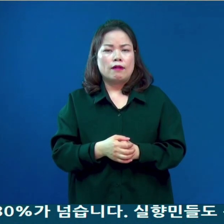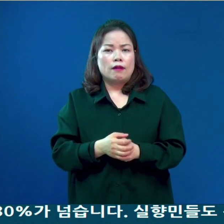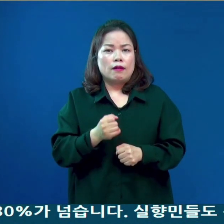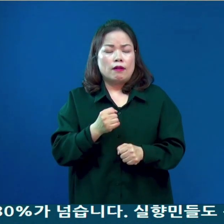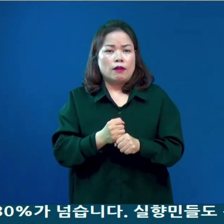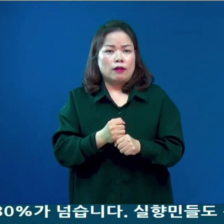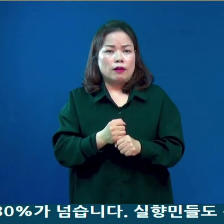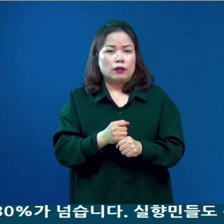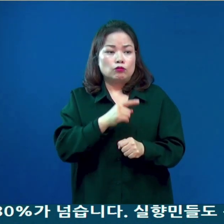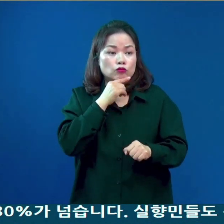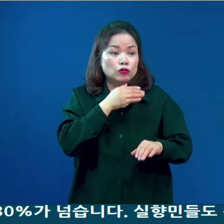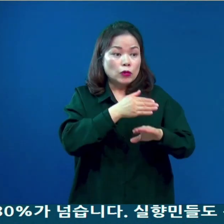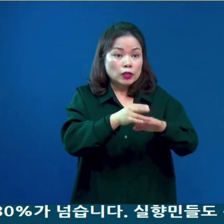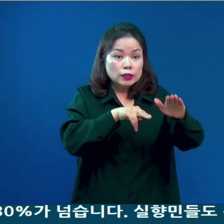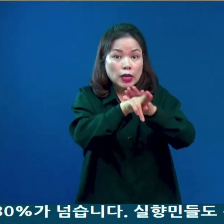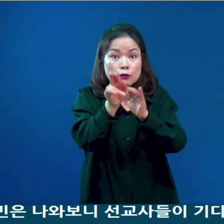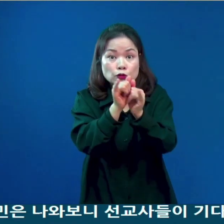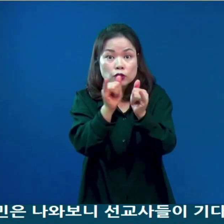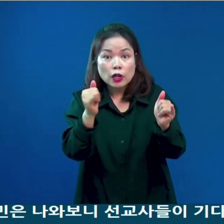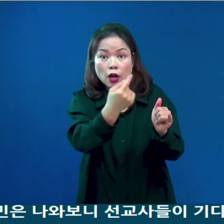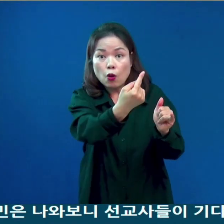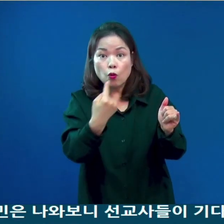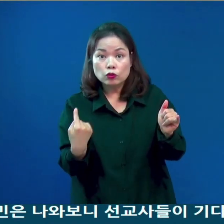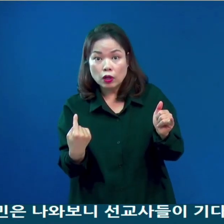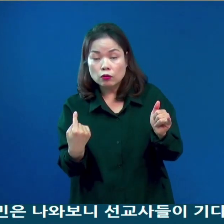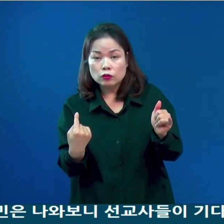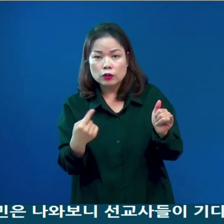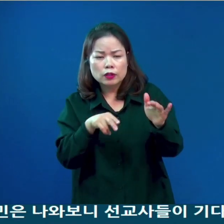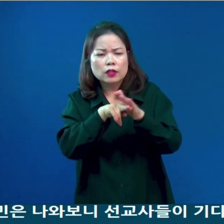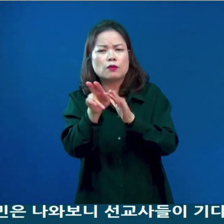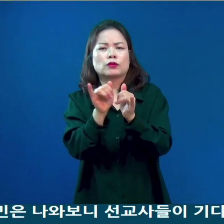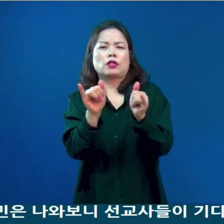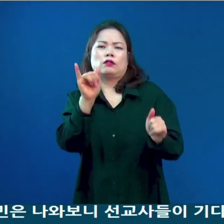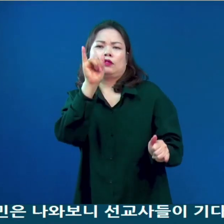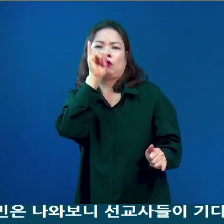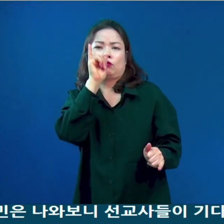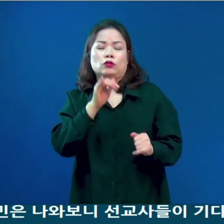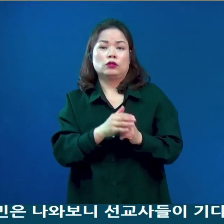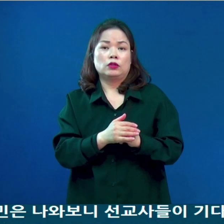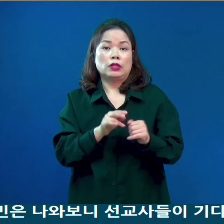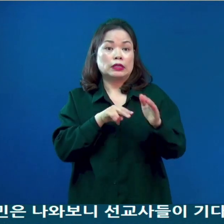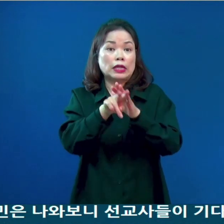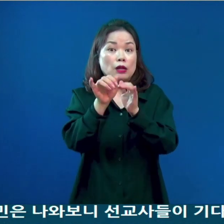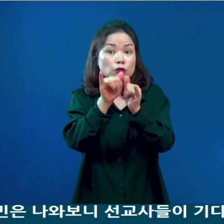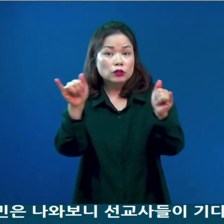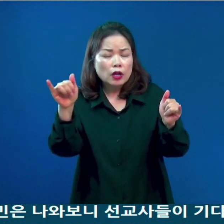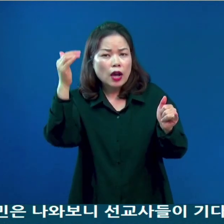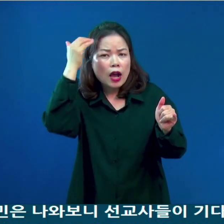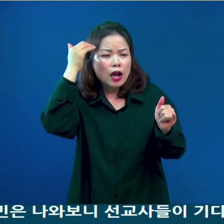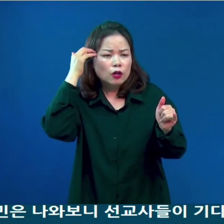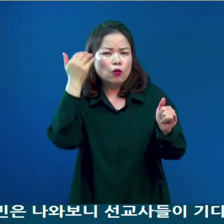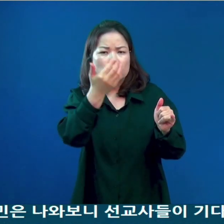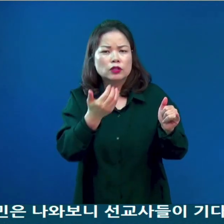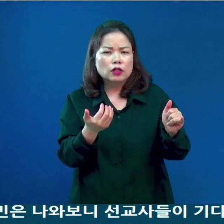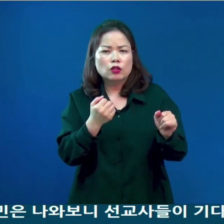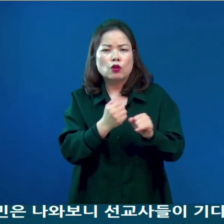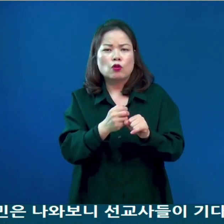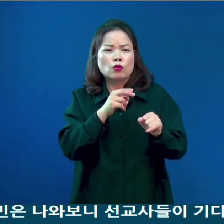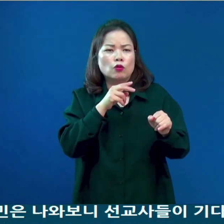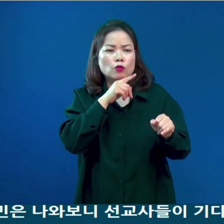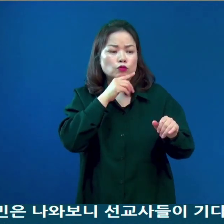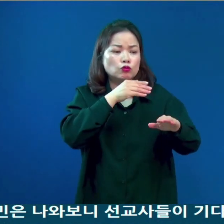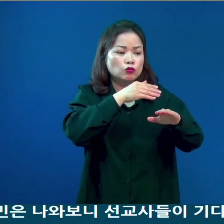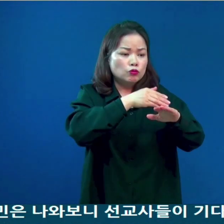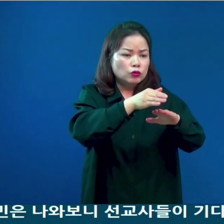북한에서 탈북민이 나온다는 얘기, 탈북자입니다. 탈북자들이 나온다는 얘기를 듣습니다. 탈북자는 아직 한국에 들어오기 전에